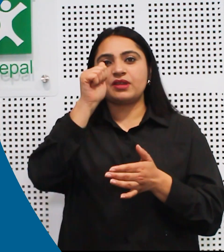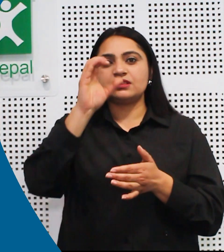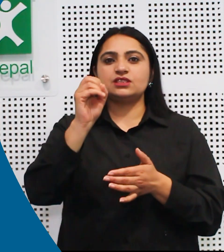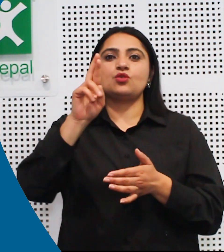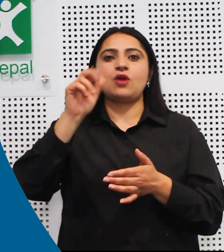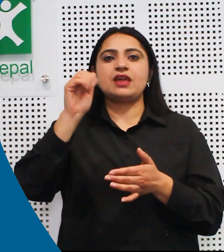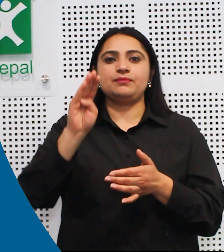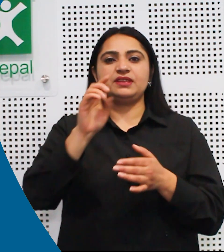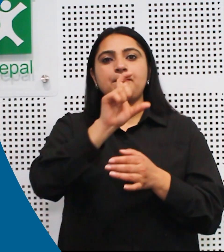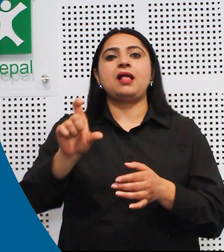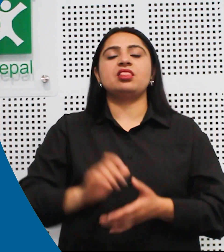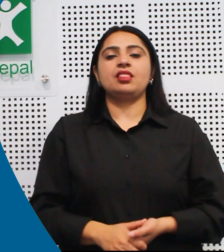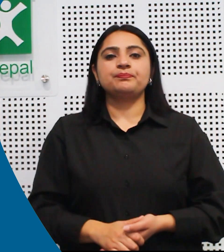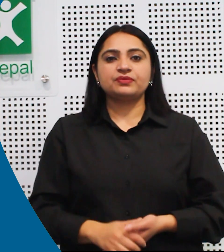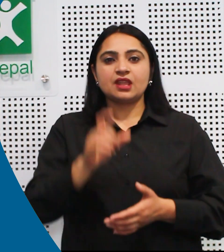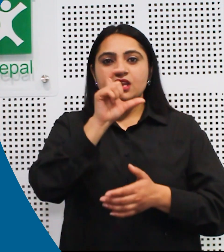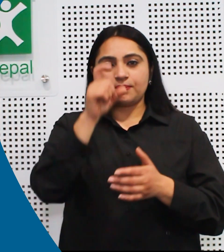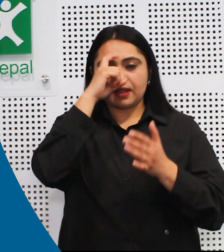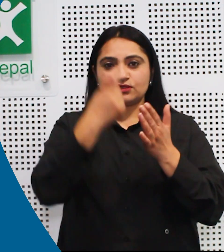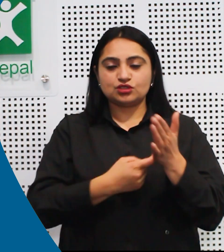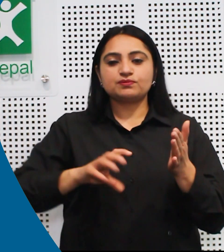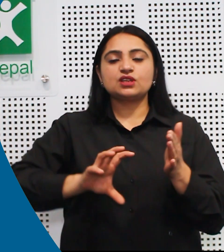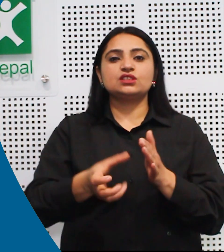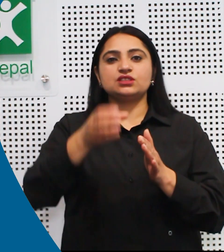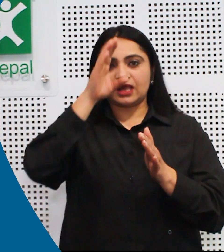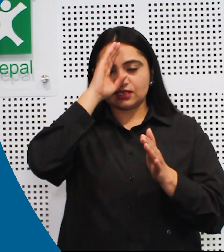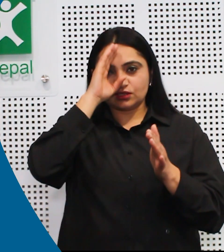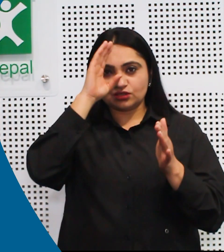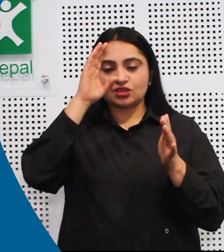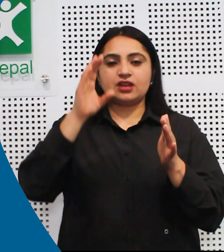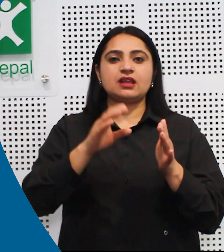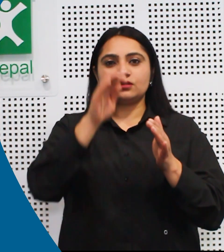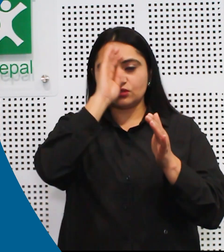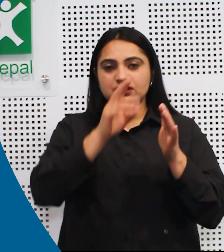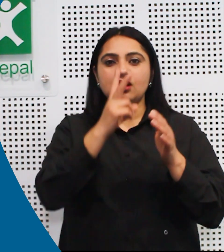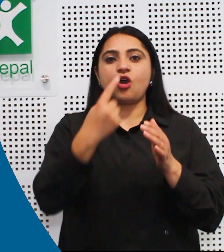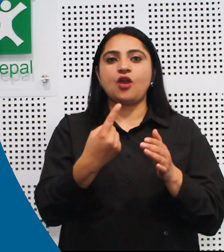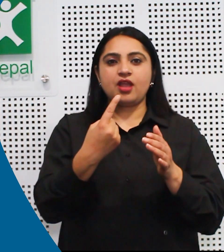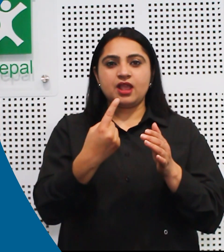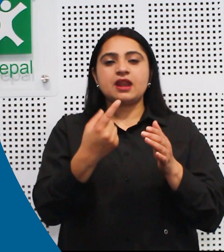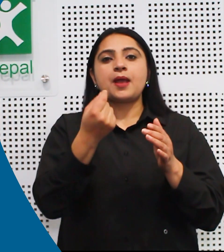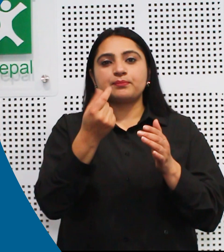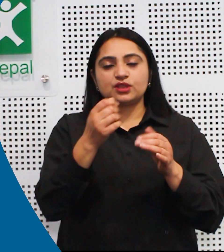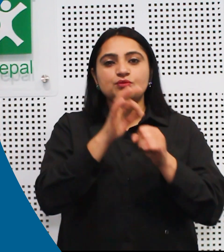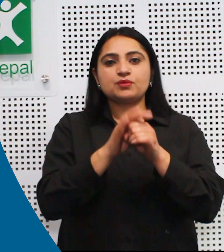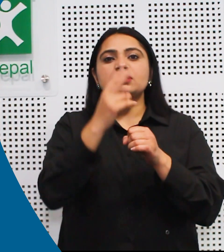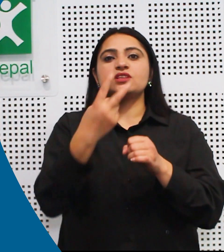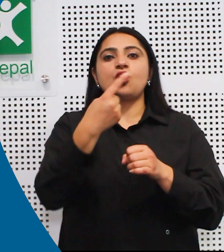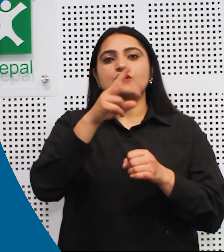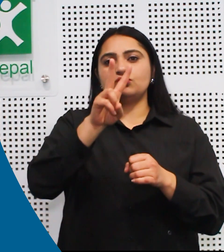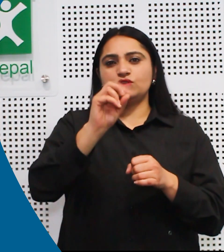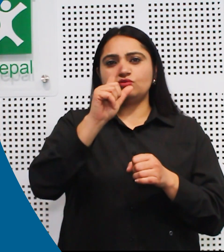नेपाल। नेपालको संविधान र स्थानीय सरकार सञ्चालन ऐन तथा अन्तर सरकारी वित्त व्यवस्थापन ऐन